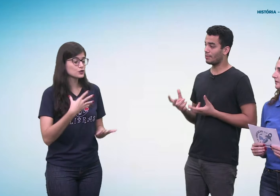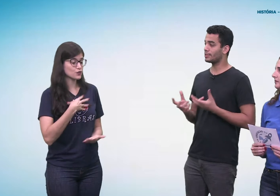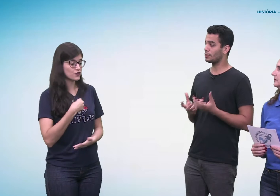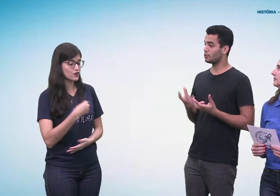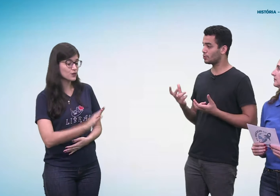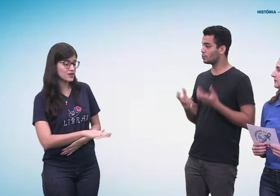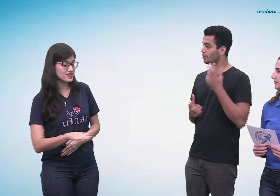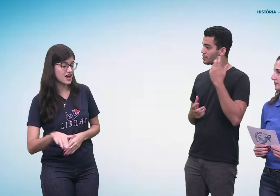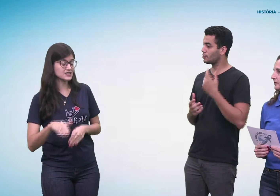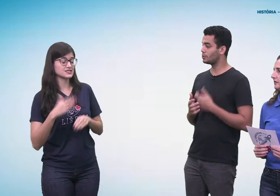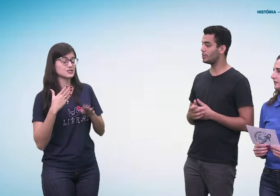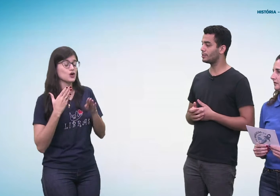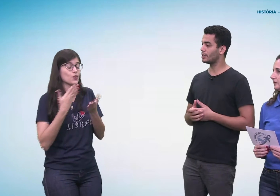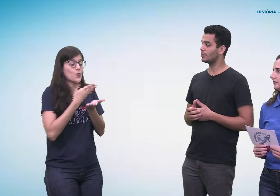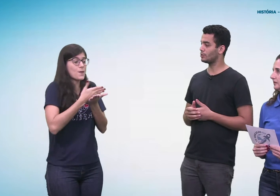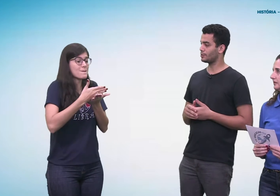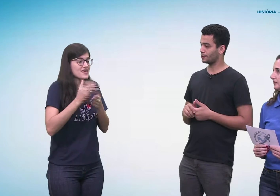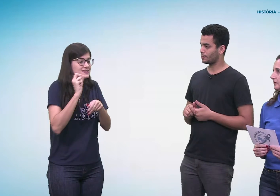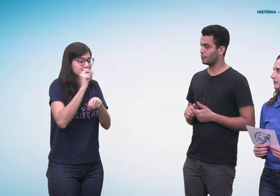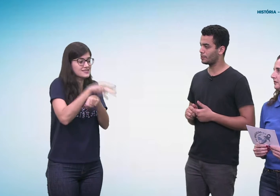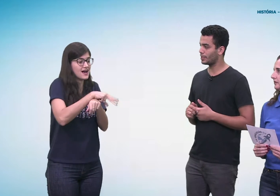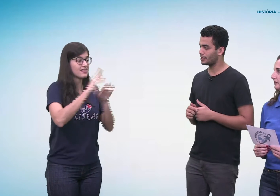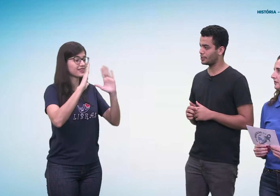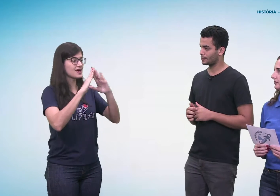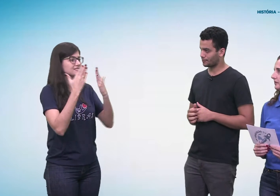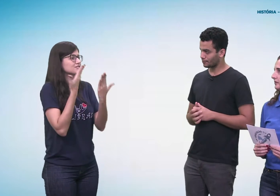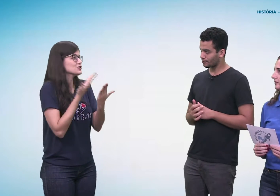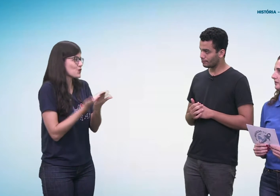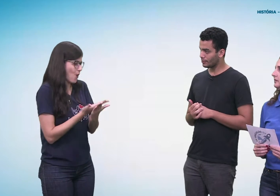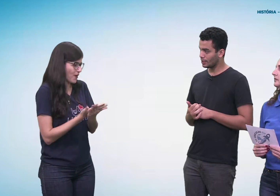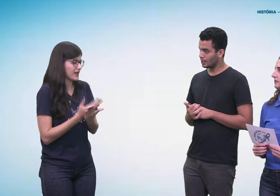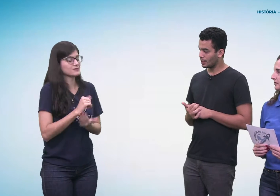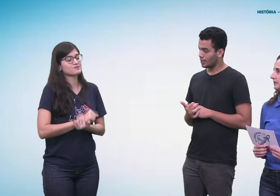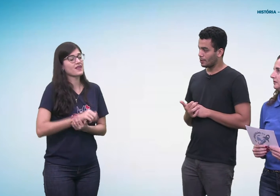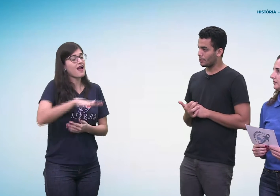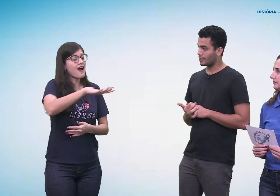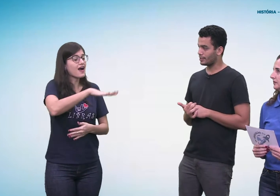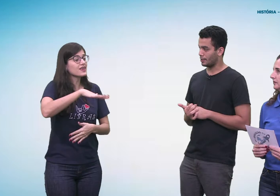sendo surdo, mesmo utilizando o implante. Por exemplo,